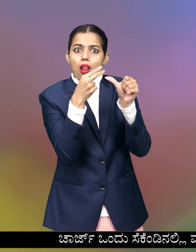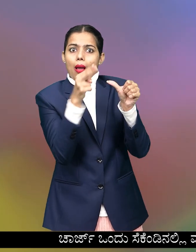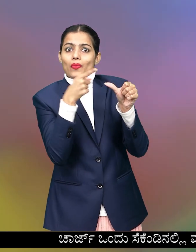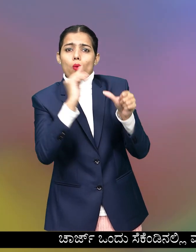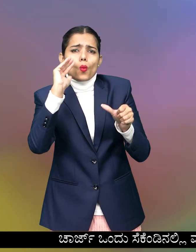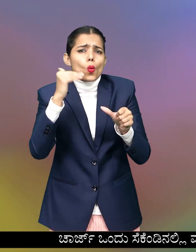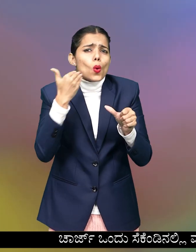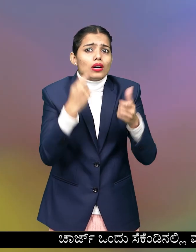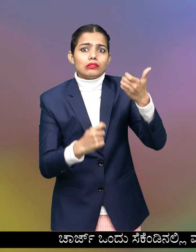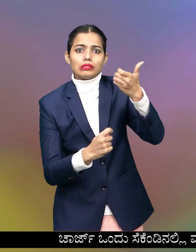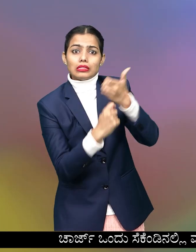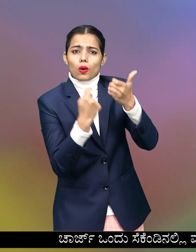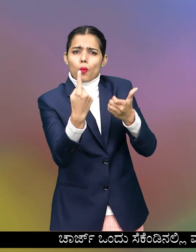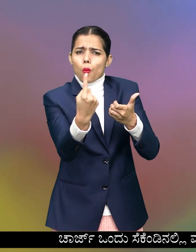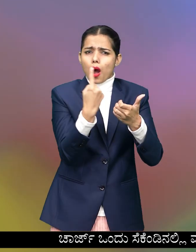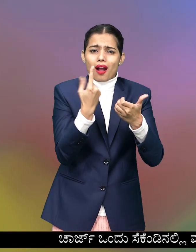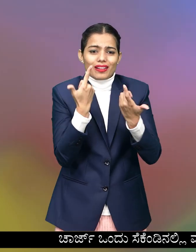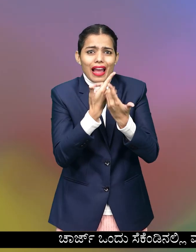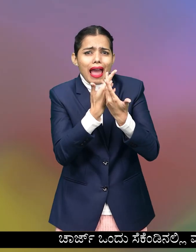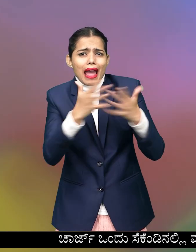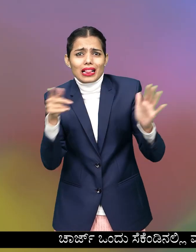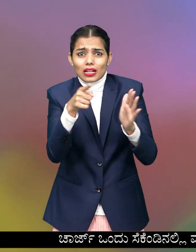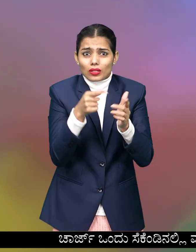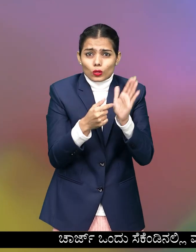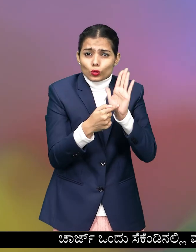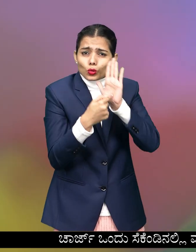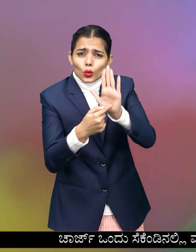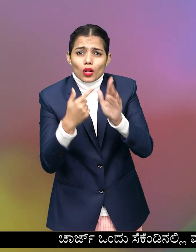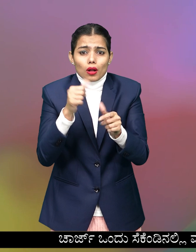ಸೆಕೆಂಡ್ನಲ್ಲಿ ವಾಹಕದ ಯಾವುದೇ ಅಡ್ಡ ವಿಭಾಗದಲ್ಲಿ ಹರಿಯುತ್ತದೆ.